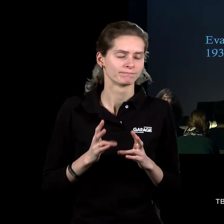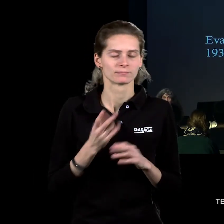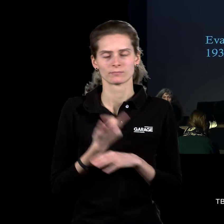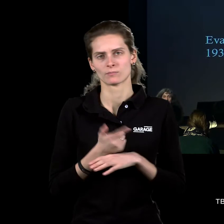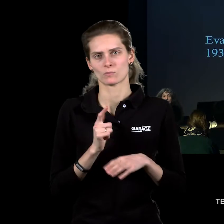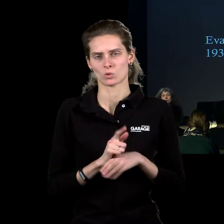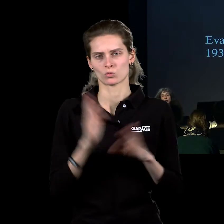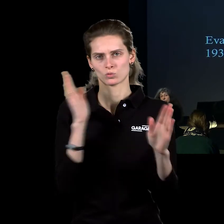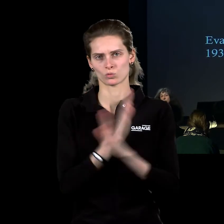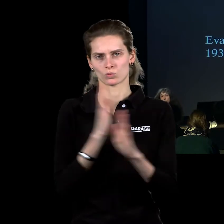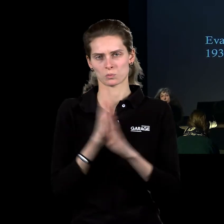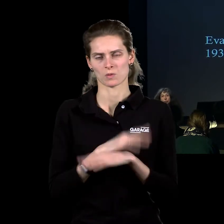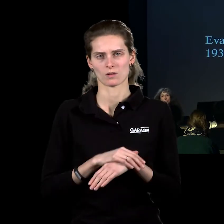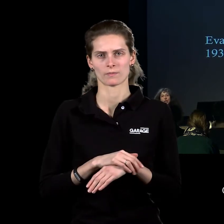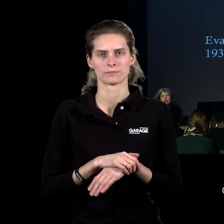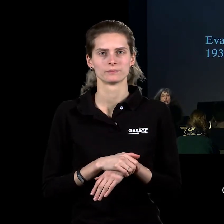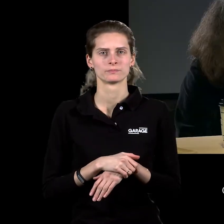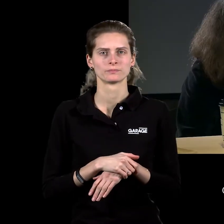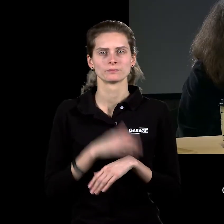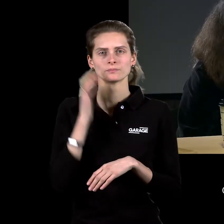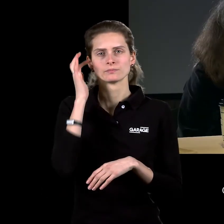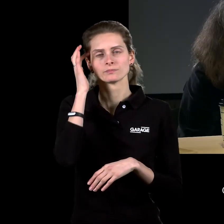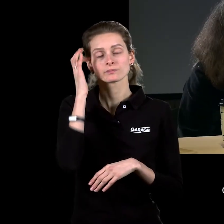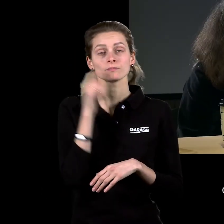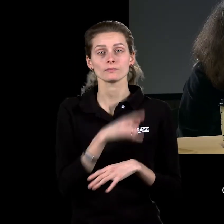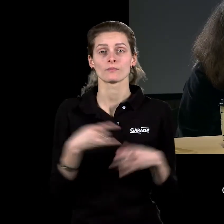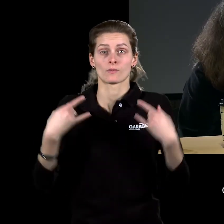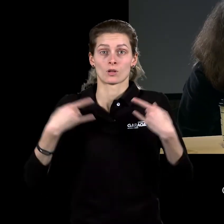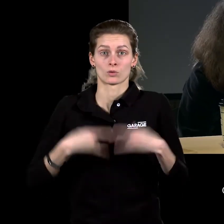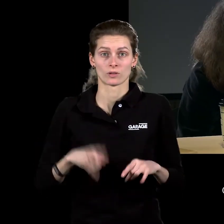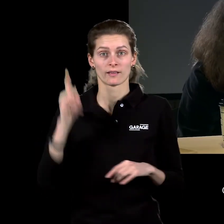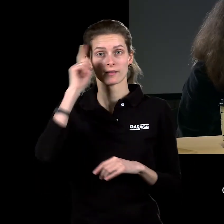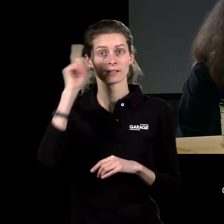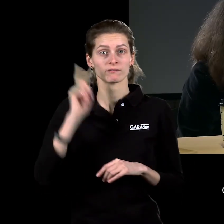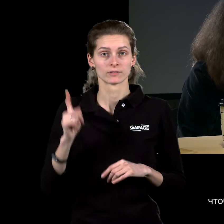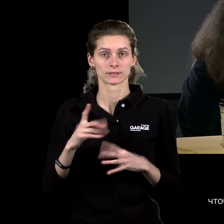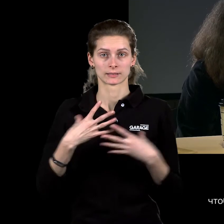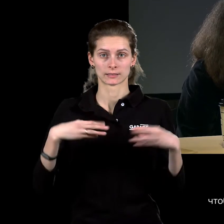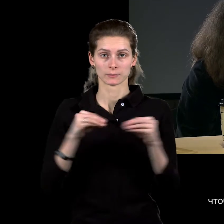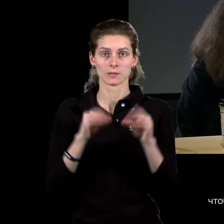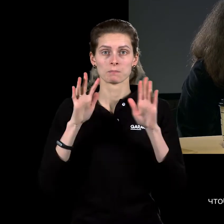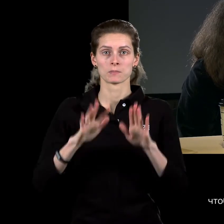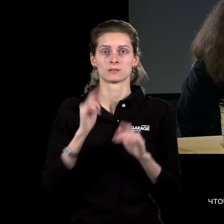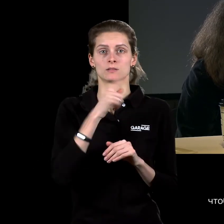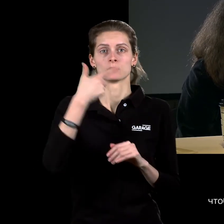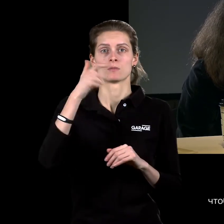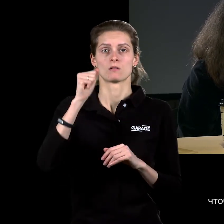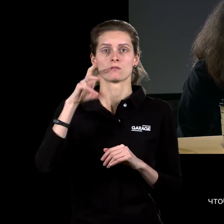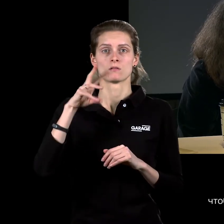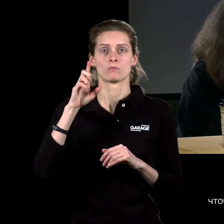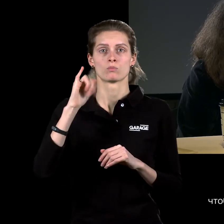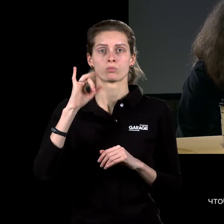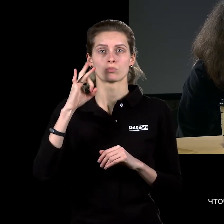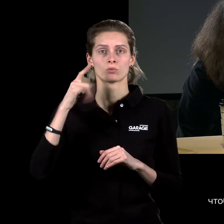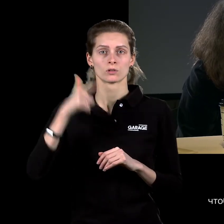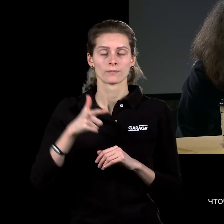человека столь трагической судьбы, не говоря о его судьбе. Она родилась в еврейской семье в Гамбурге, и в детстве,